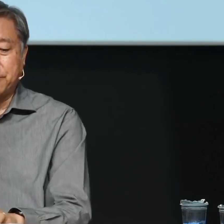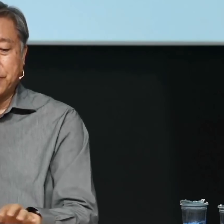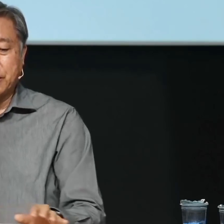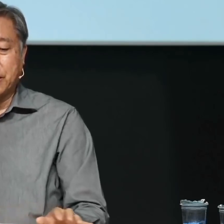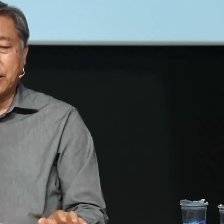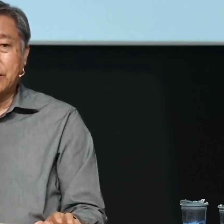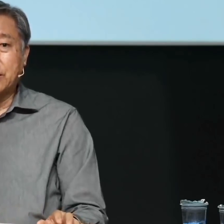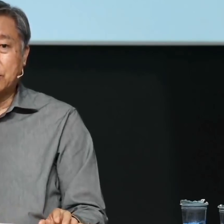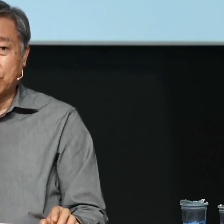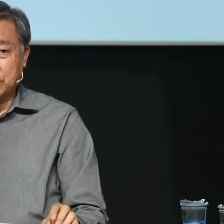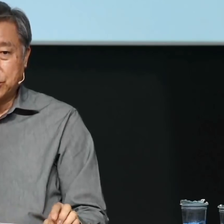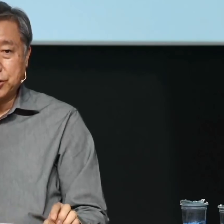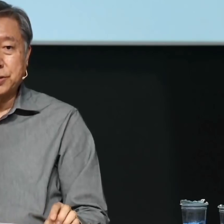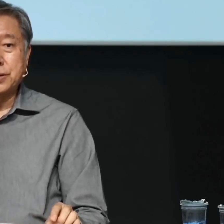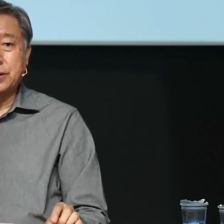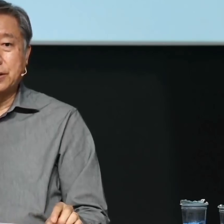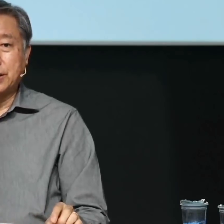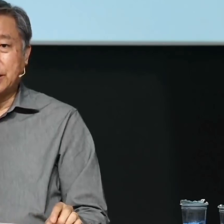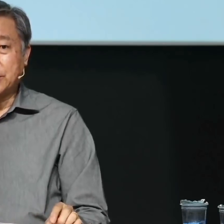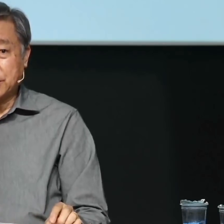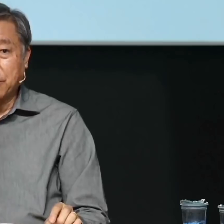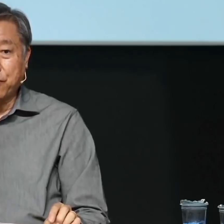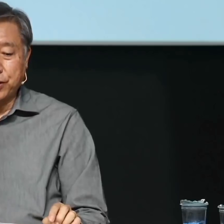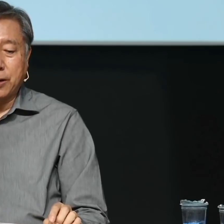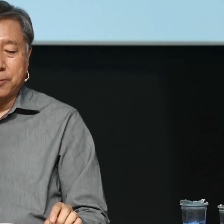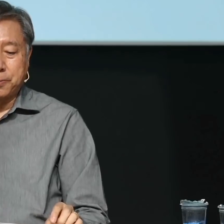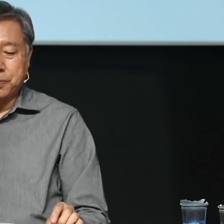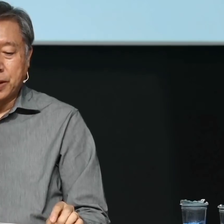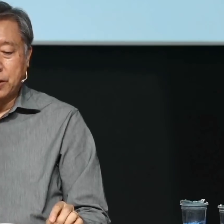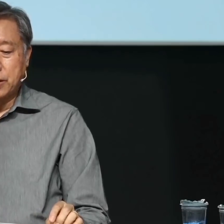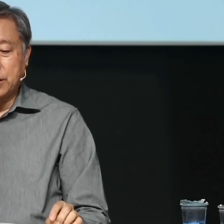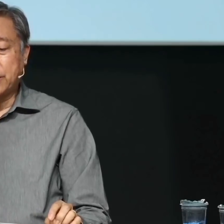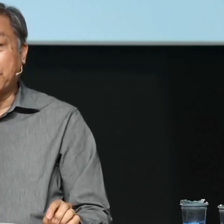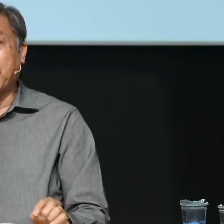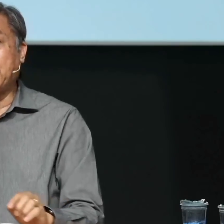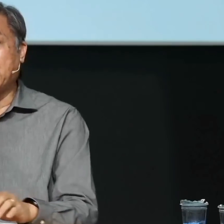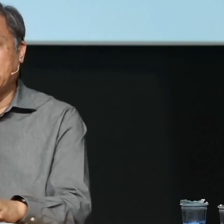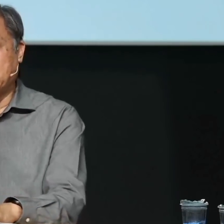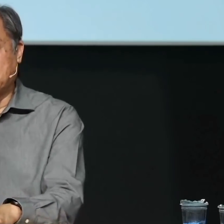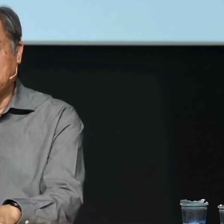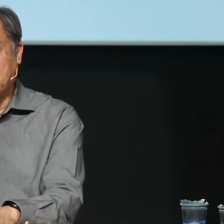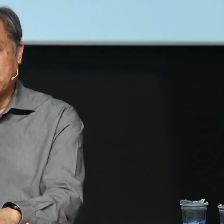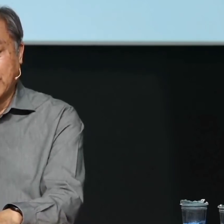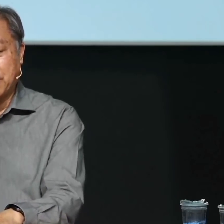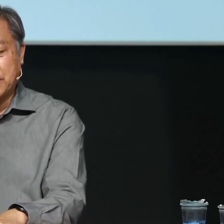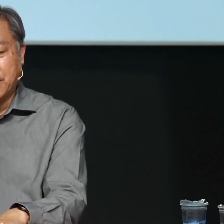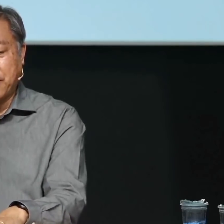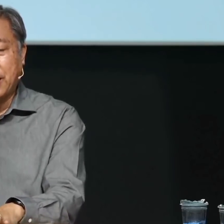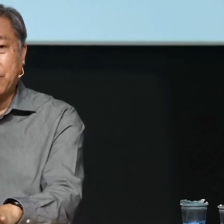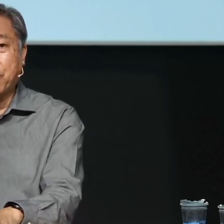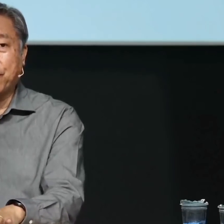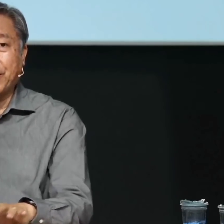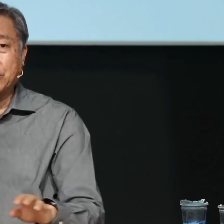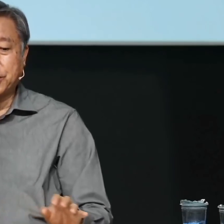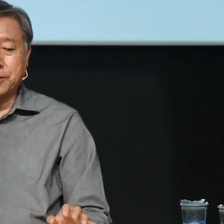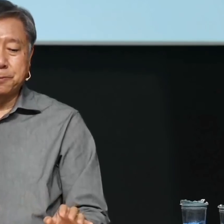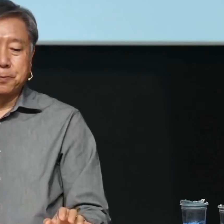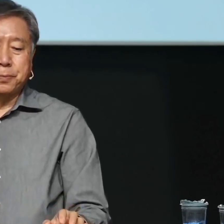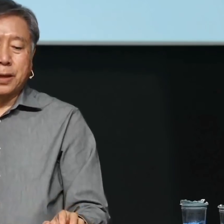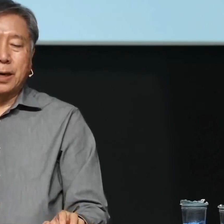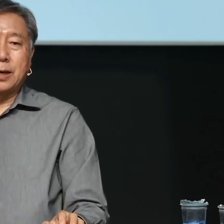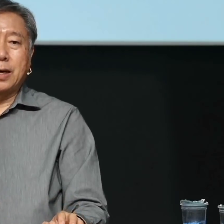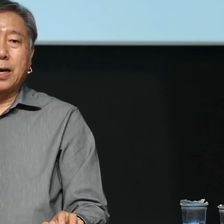fazer, né, durante esse tempo final. E também, queridos irmãos, a palavra